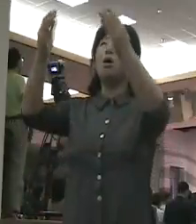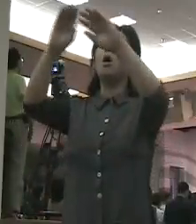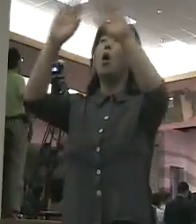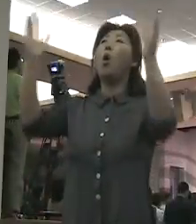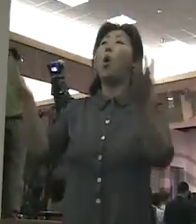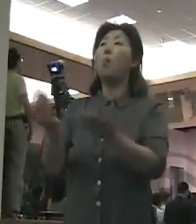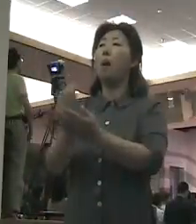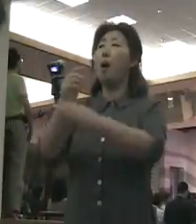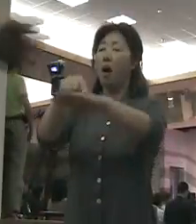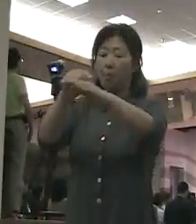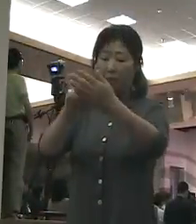온 마음